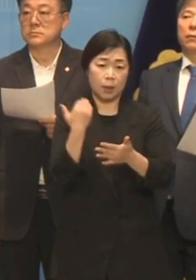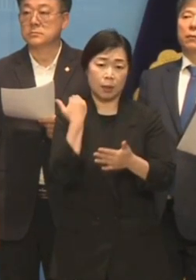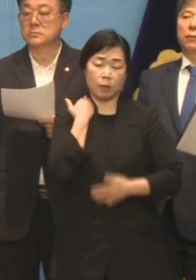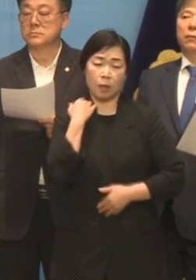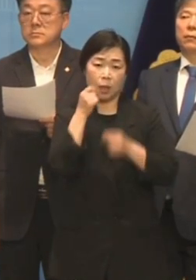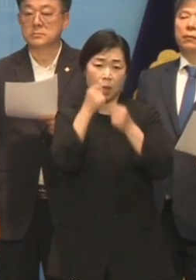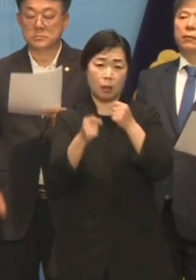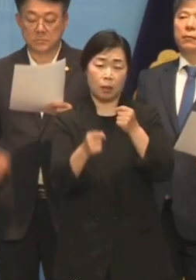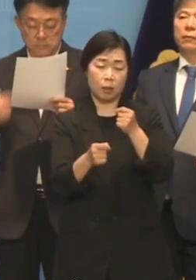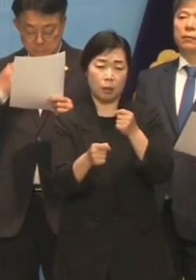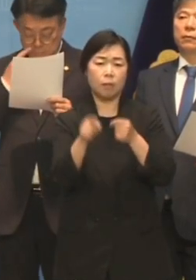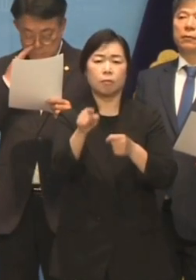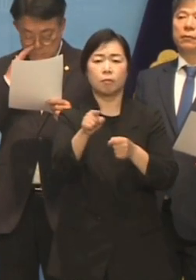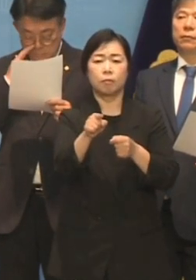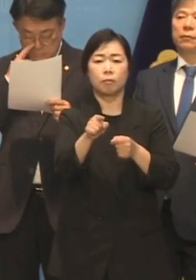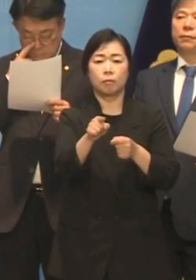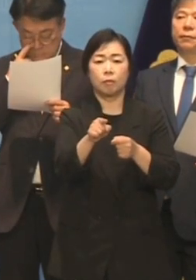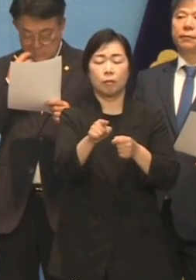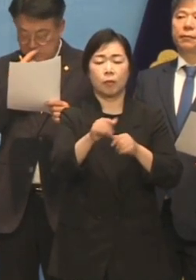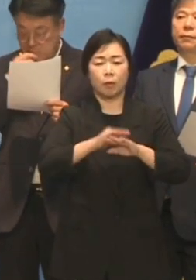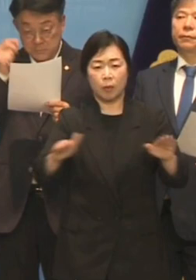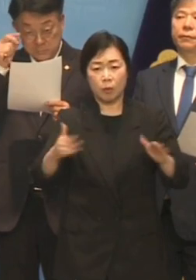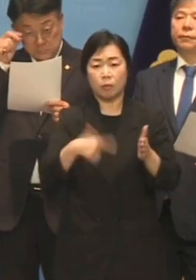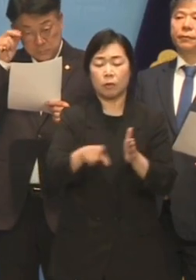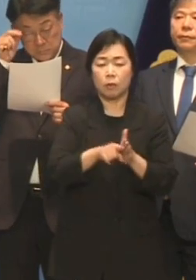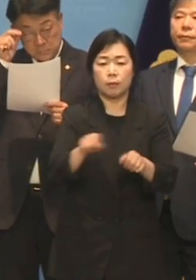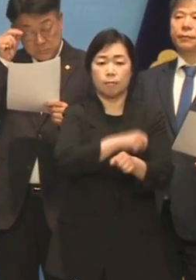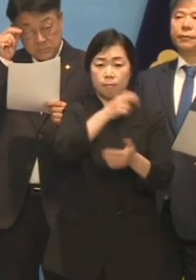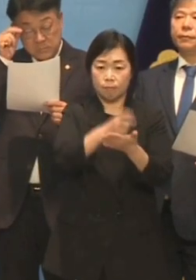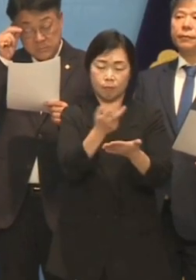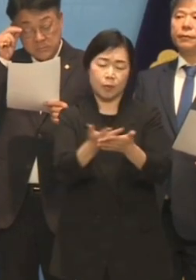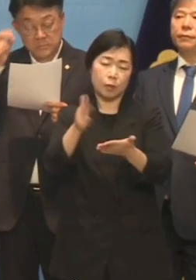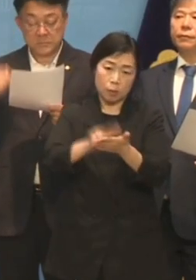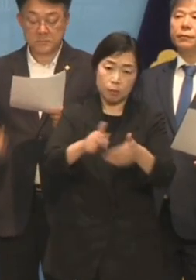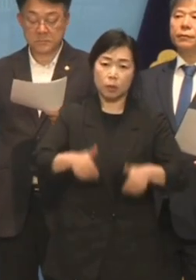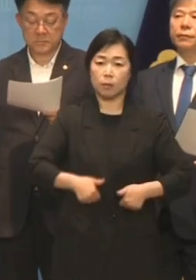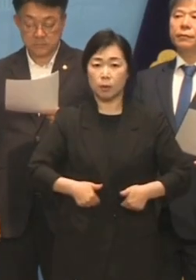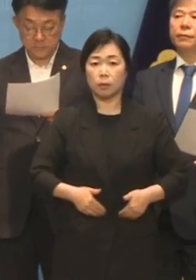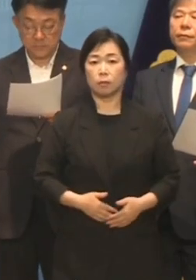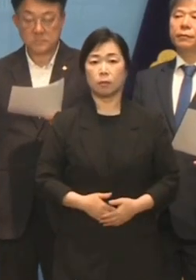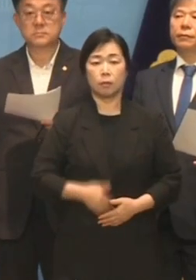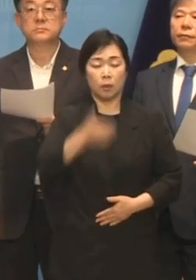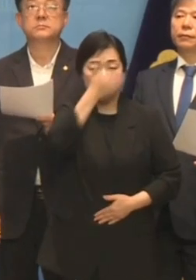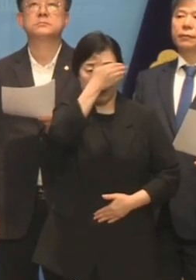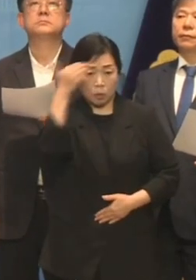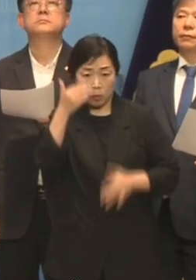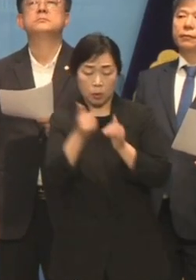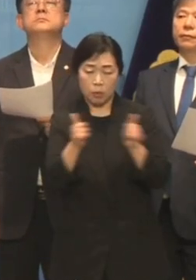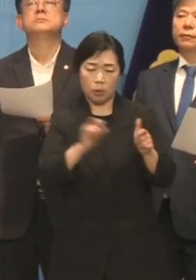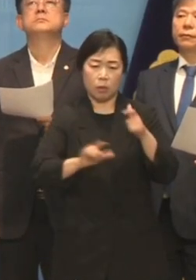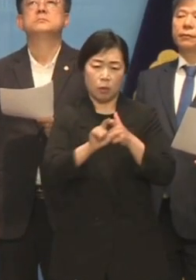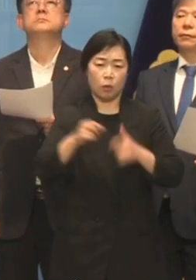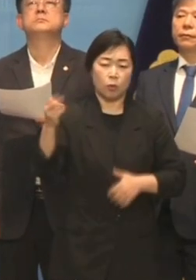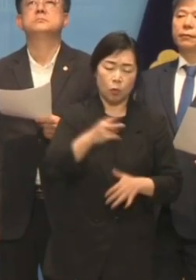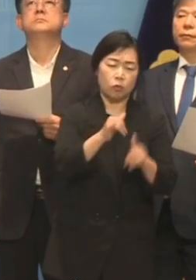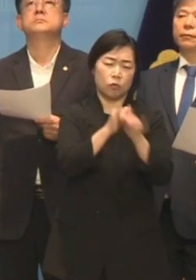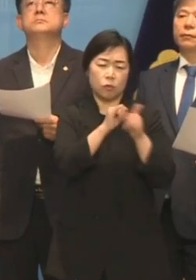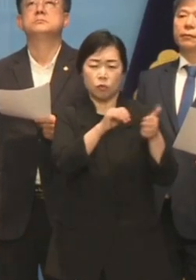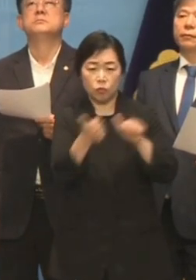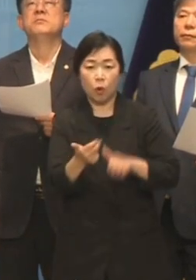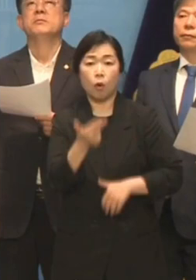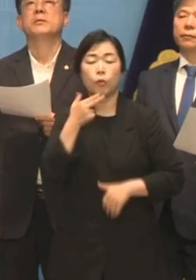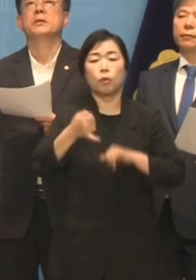하루속히 제정이 되어야 됩니다. 통과가 되어야 됩니다. 젊은 청년들이 더 이상 희생되지